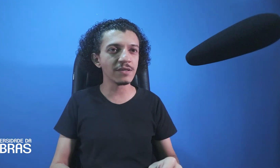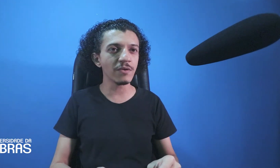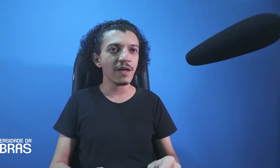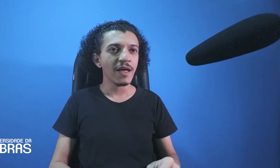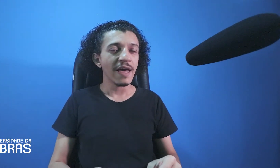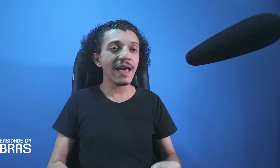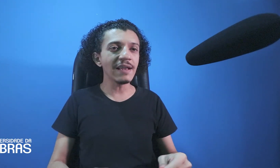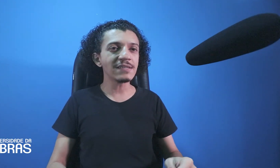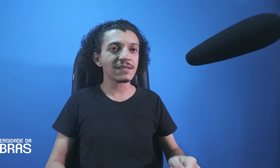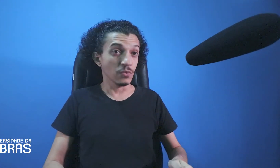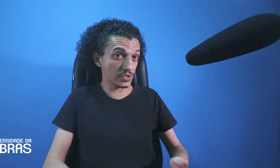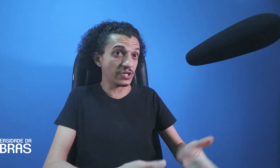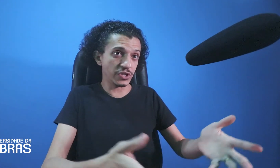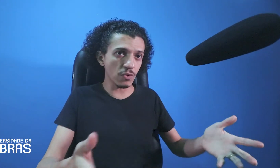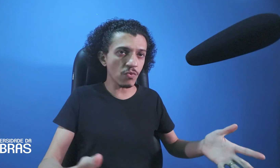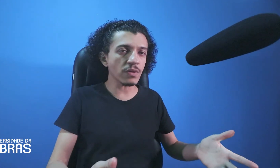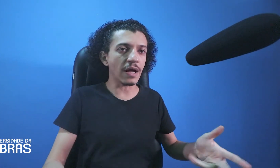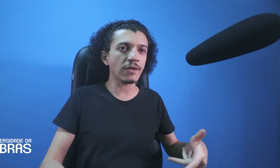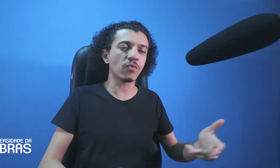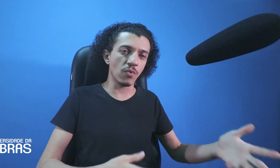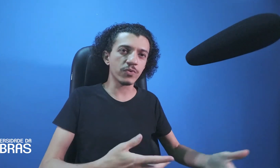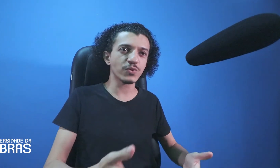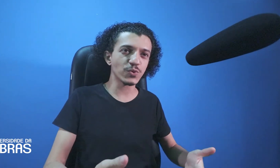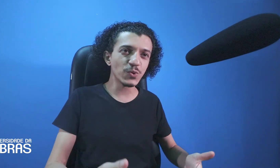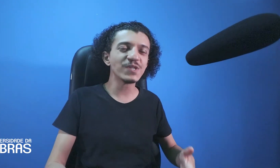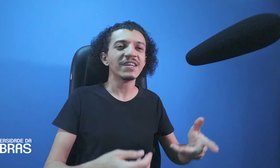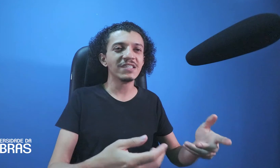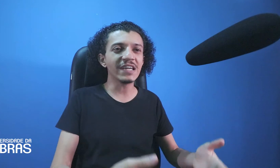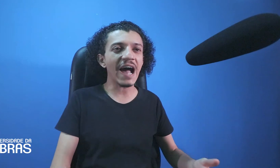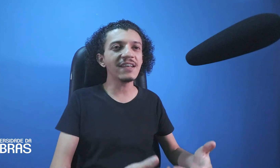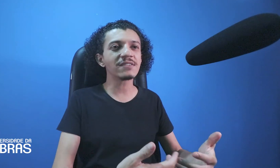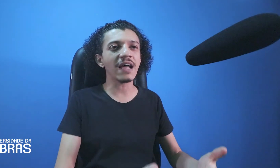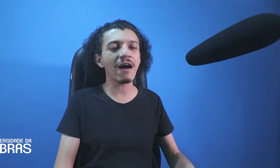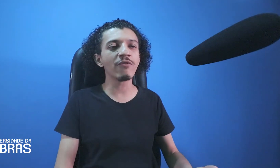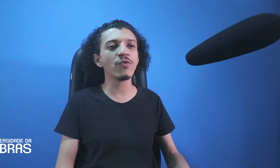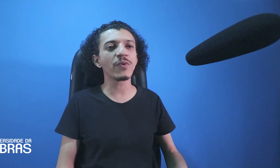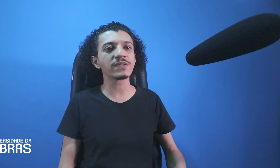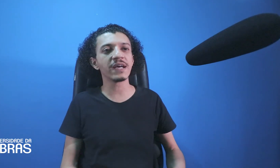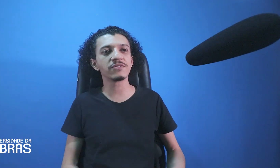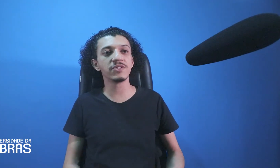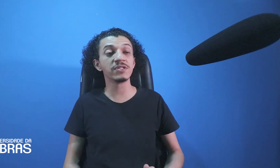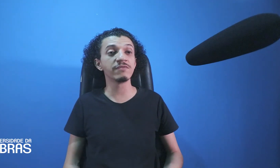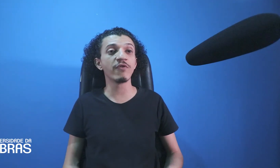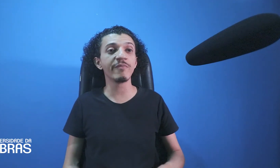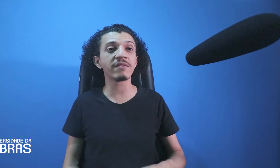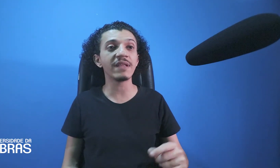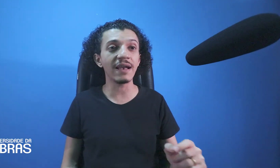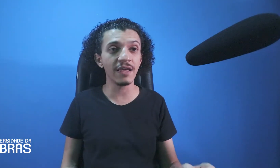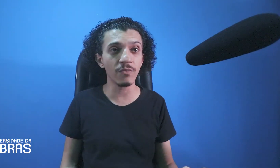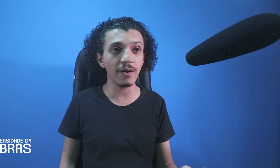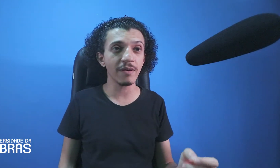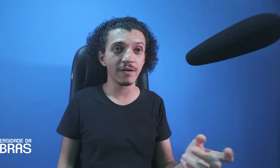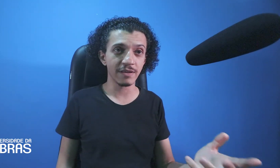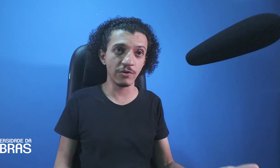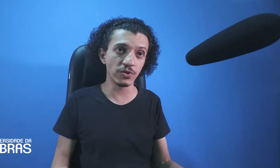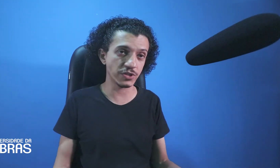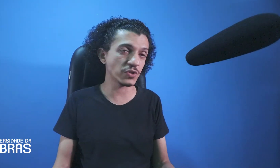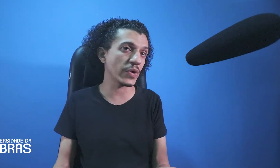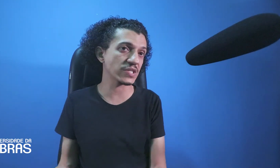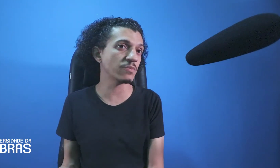Brasil, eles, os que tinham contato com outros surdos, já estavam no processo de desenvolvimento da língua, que hoje a gente conhece como